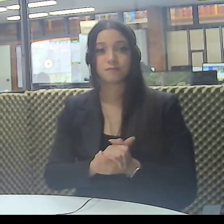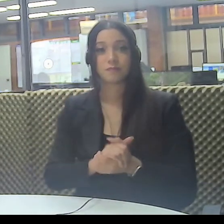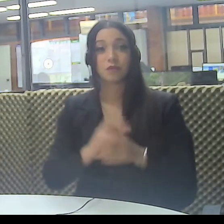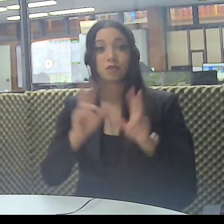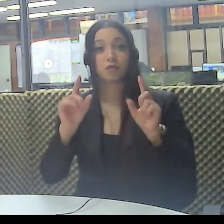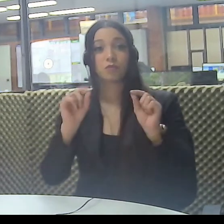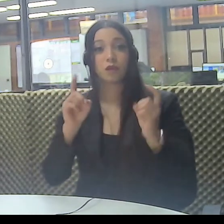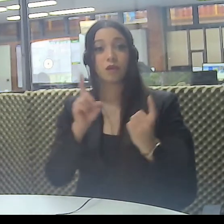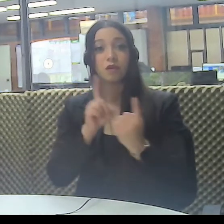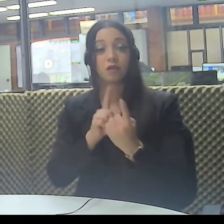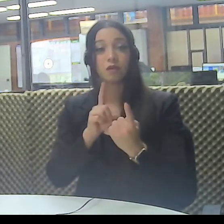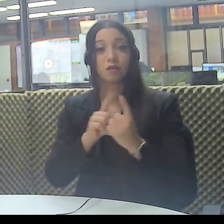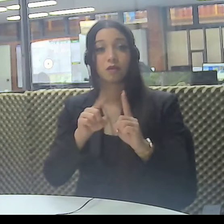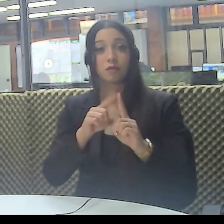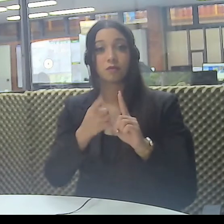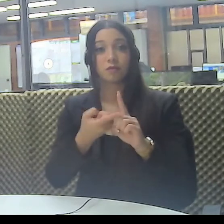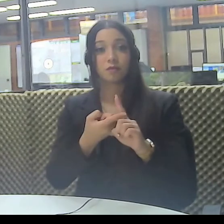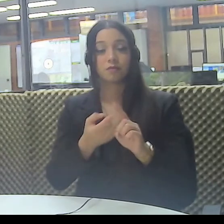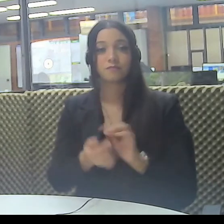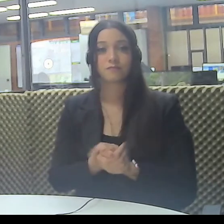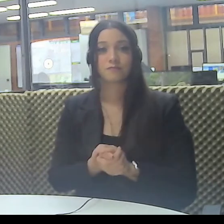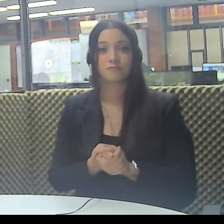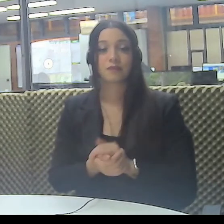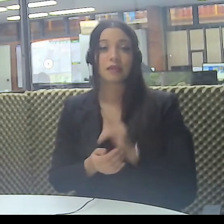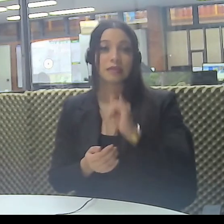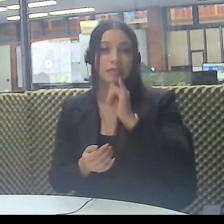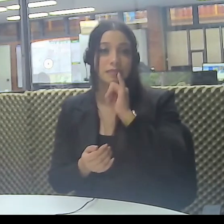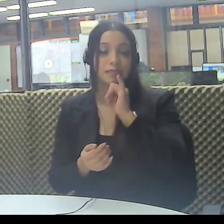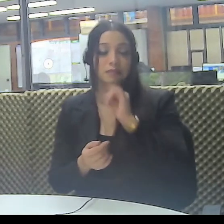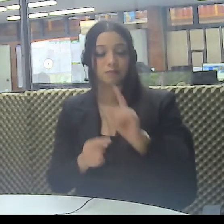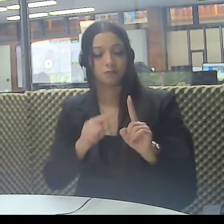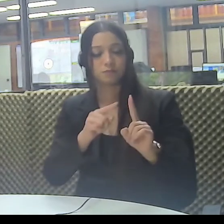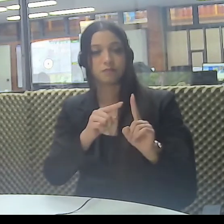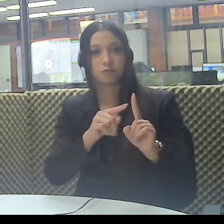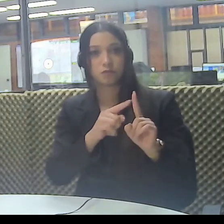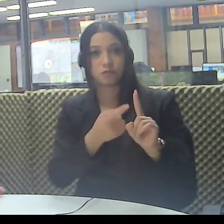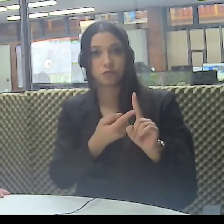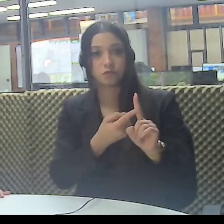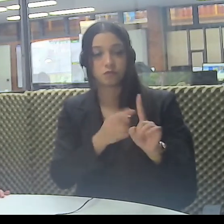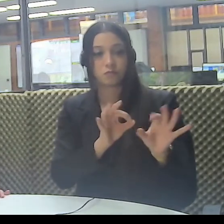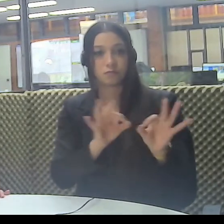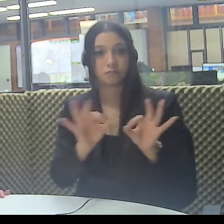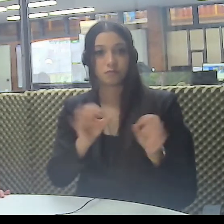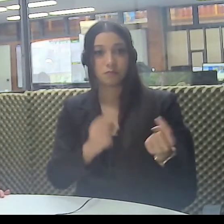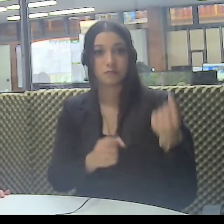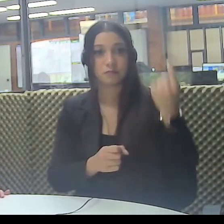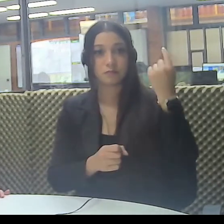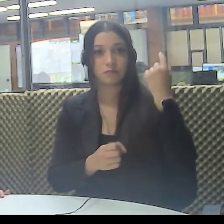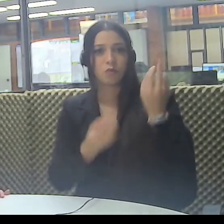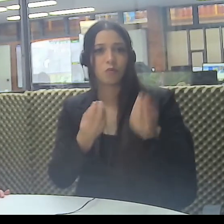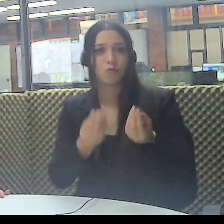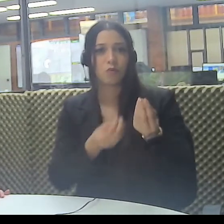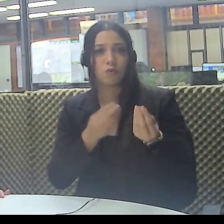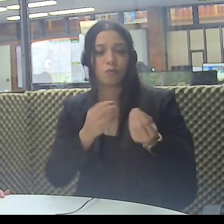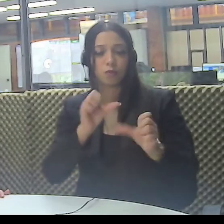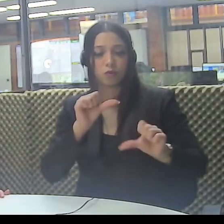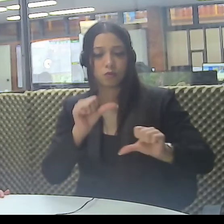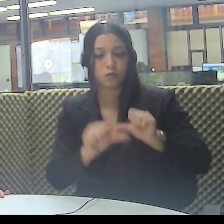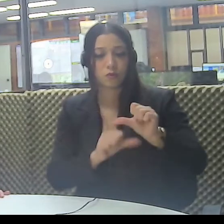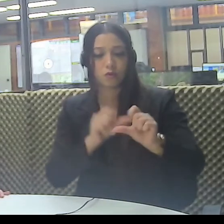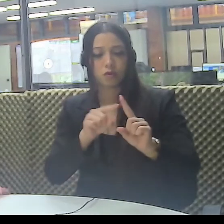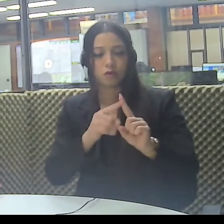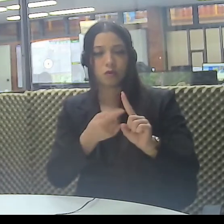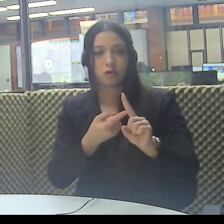sobre o atendimento para gestantes. No caso das gestantes, que está no plano anterior, como será o procedimento com as